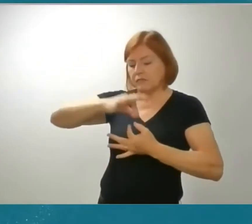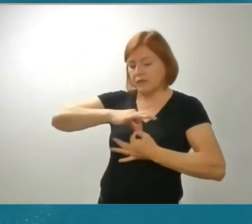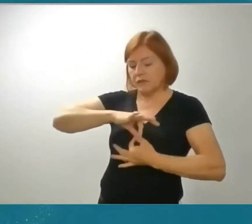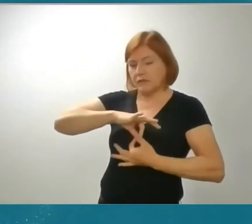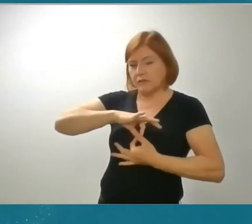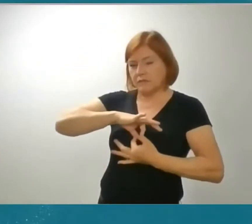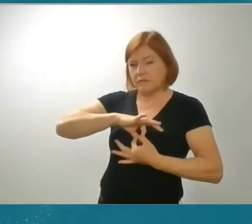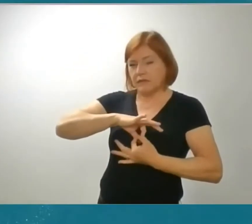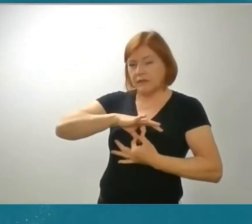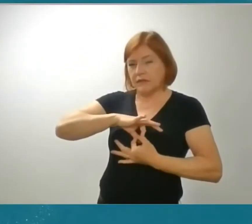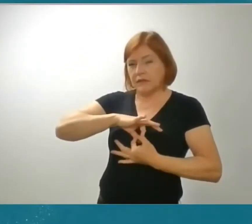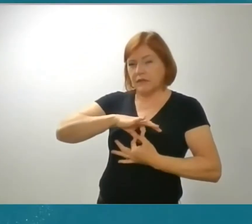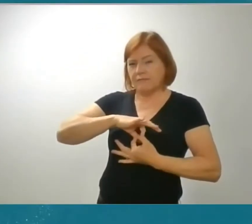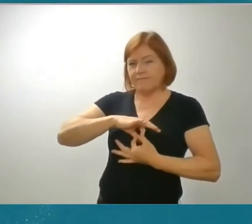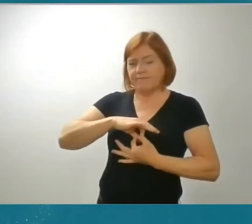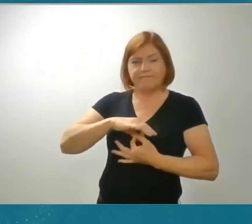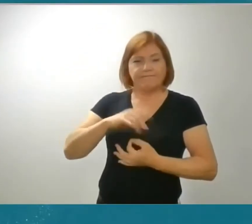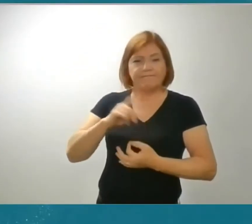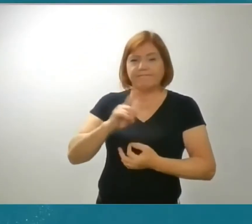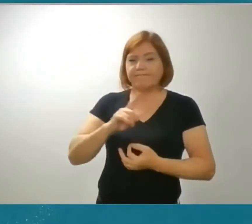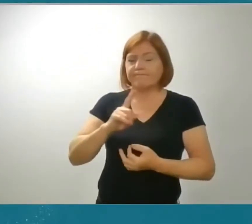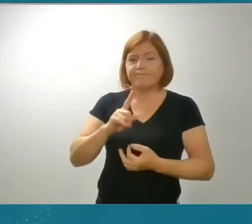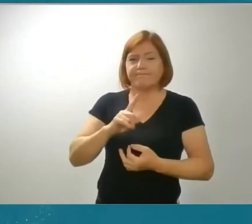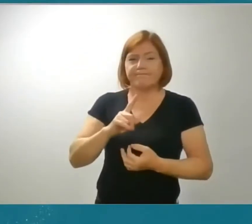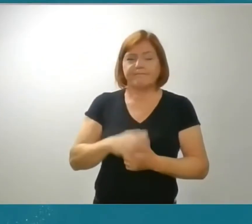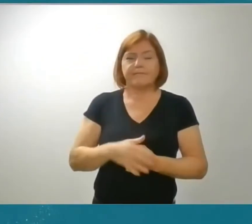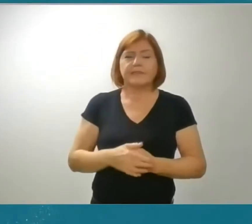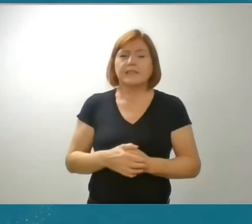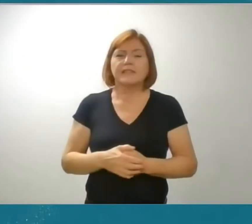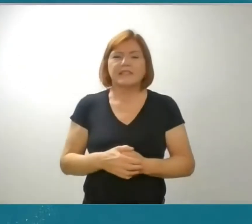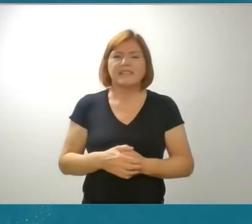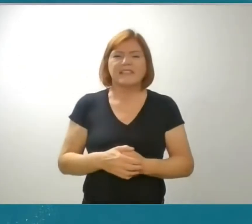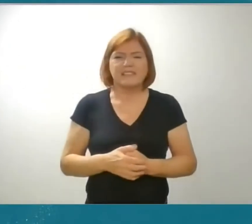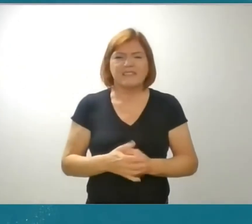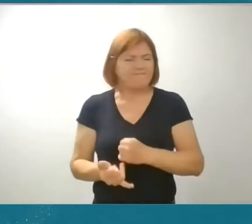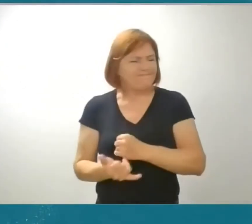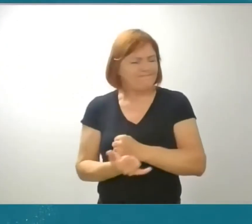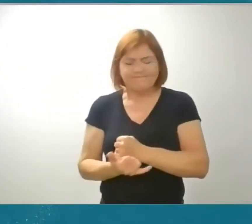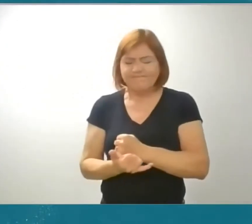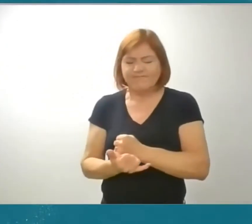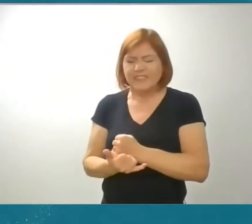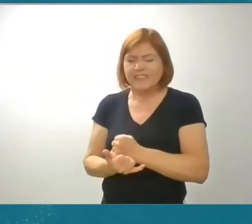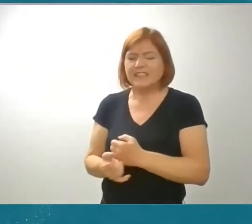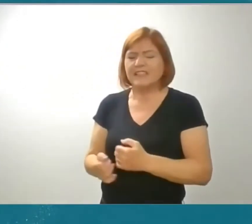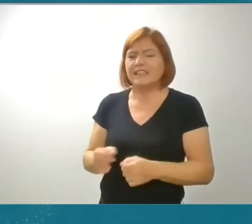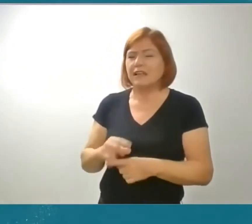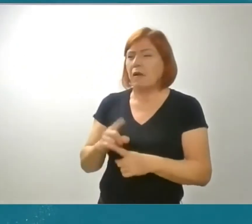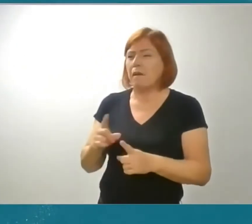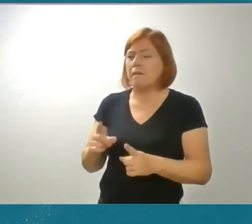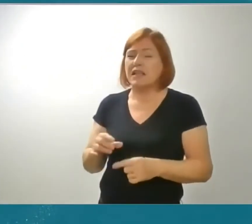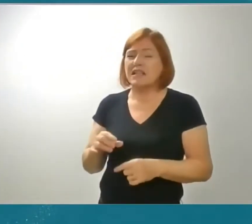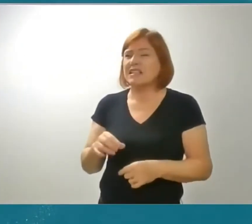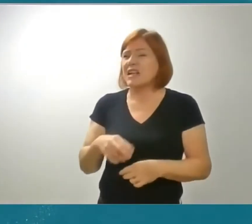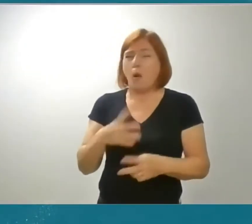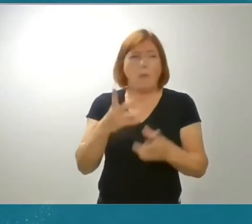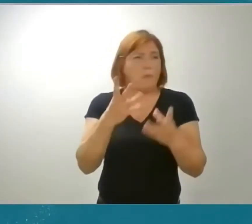a realidade desse ar material. Então, nosso Senhor Jesus está aqui. Você não o vê, mas ele está